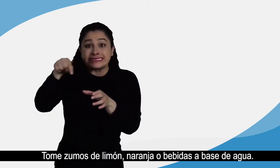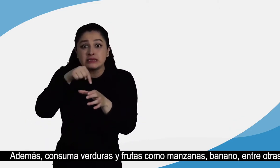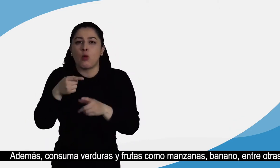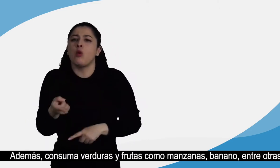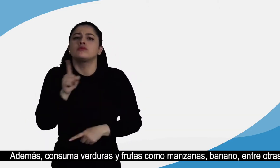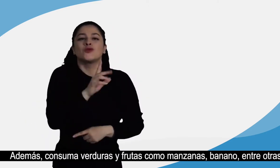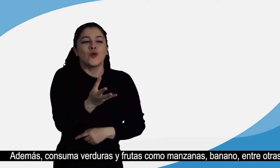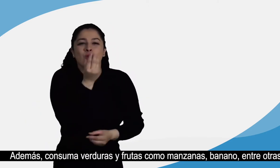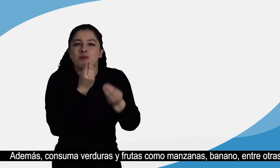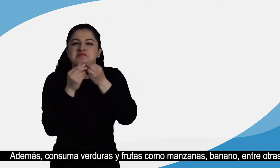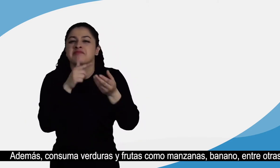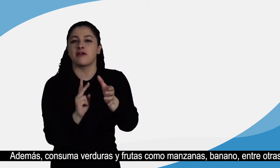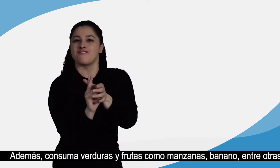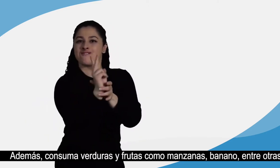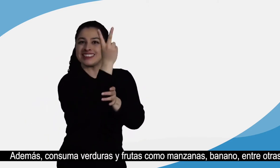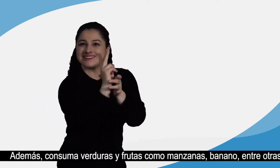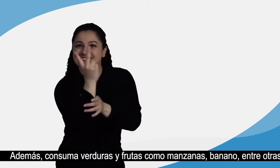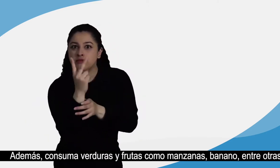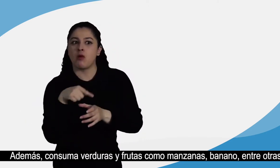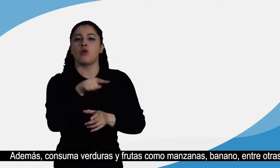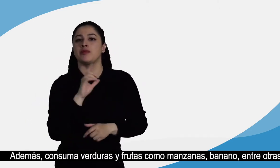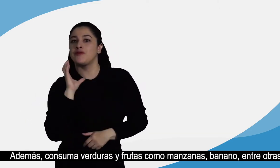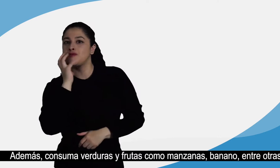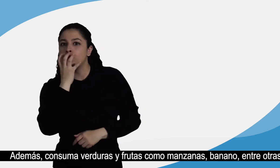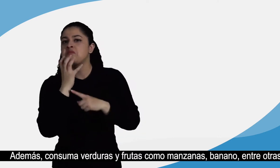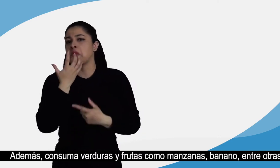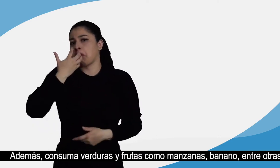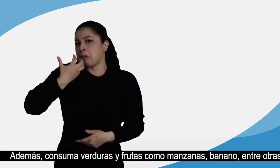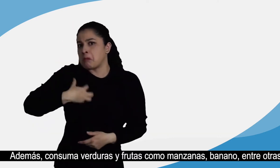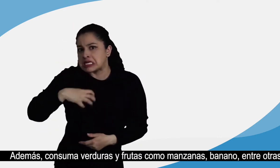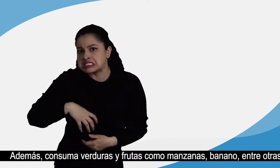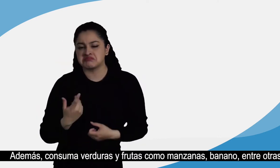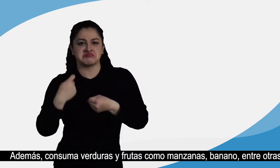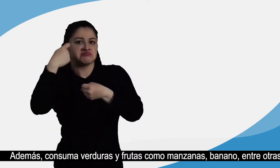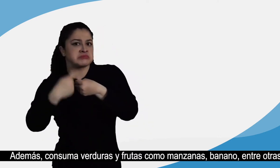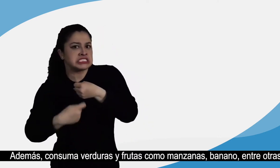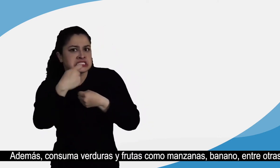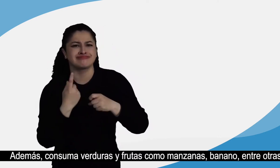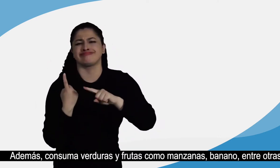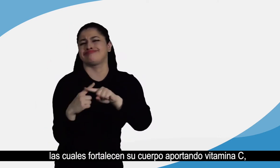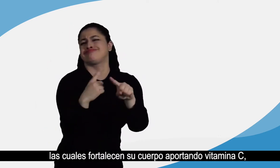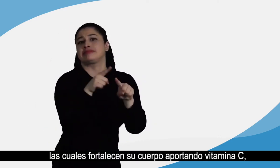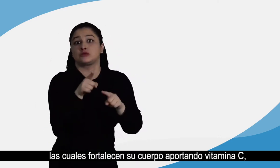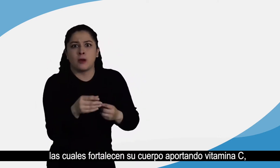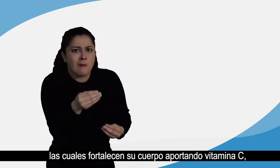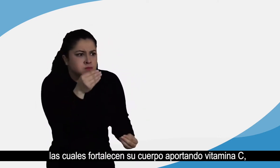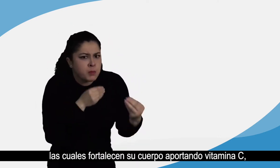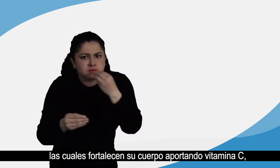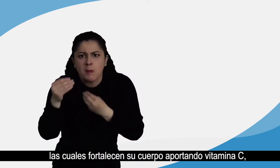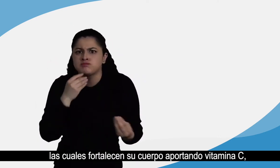Además, consuma verduras y frutas como manzanas, banano, entre otras Las cuales fortalecen su cuerpo